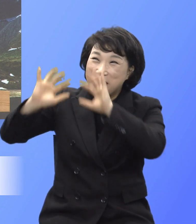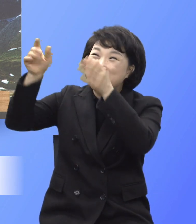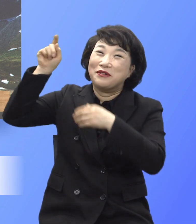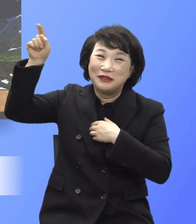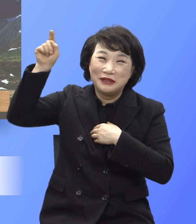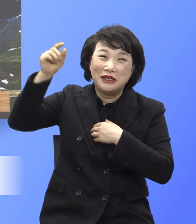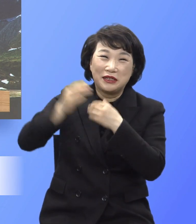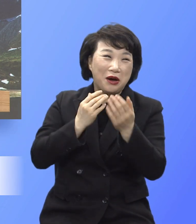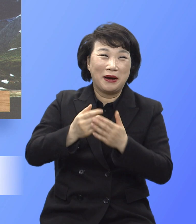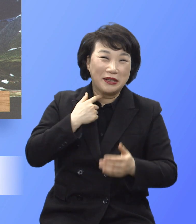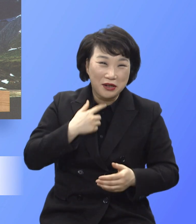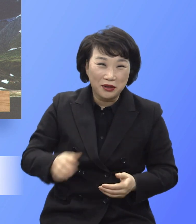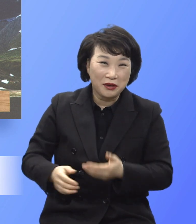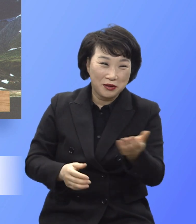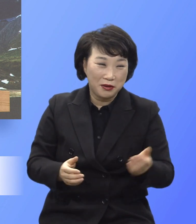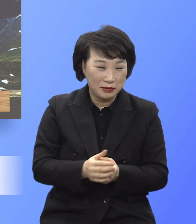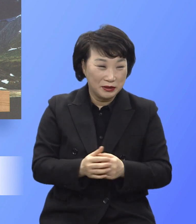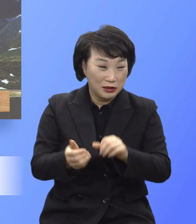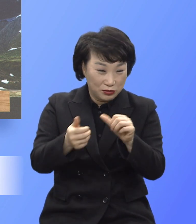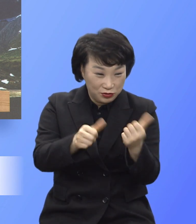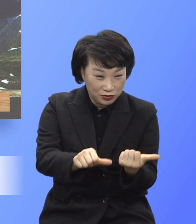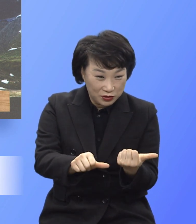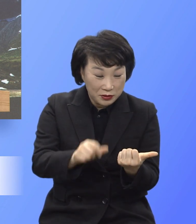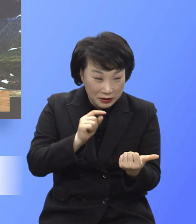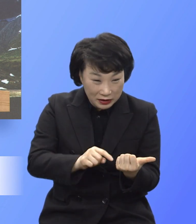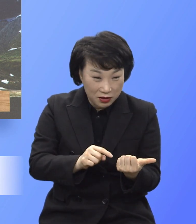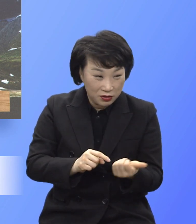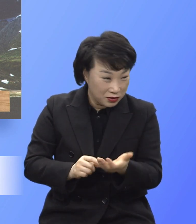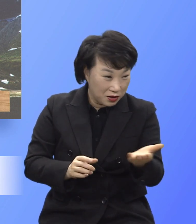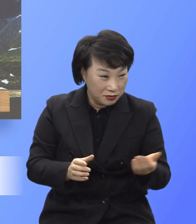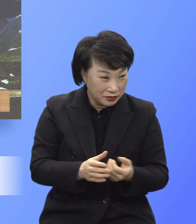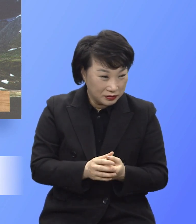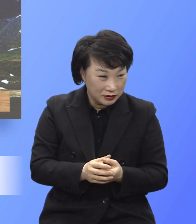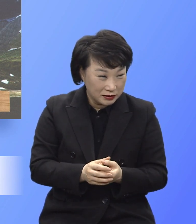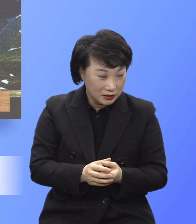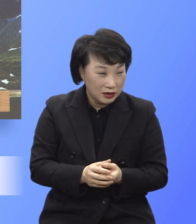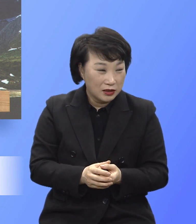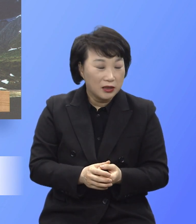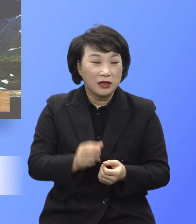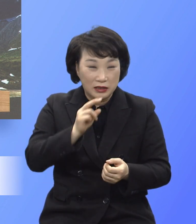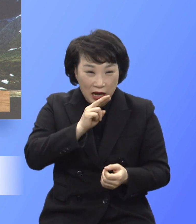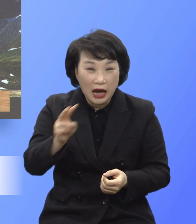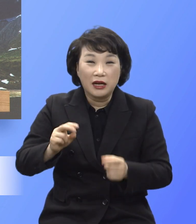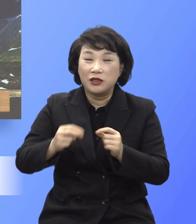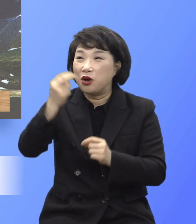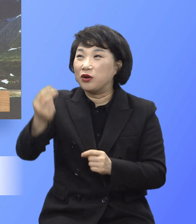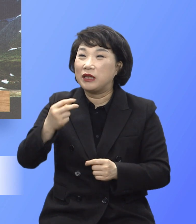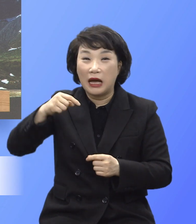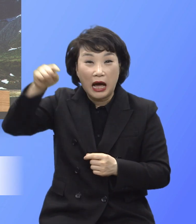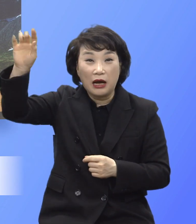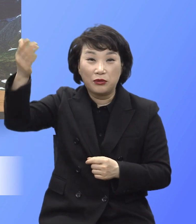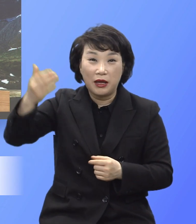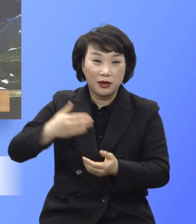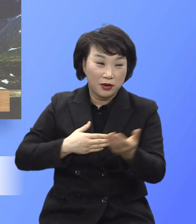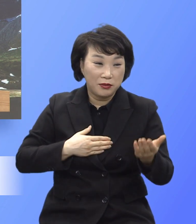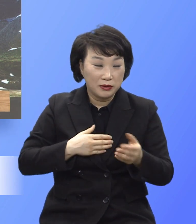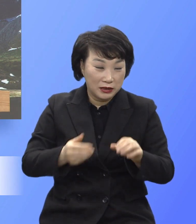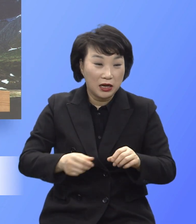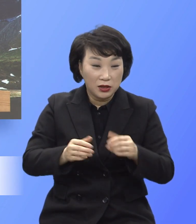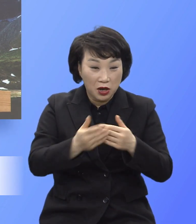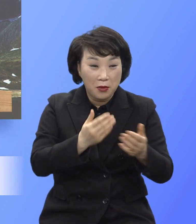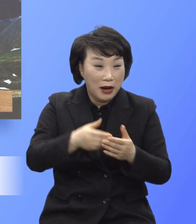못한 죽음이라는 것을 통과해야 영생에 가는데, 경험하지 못한